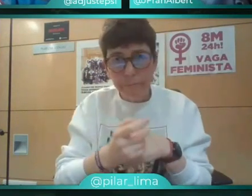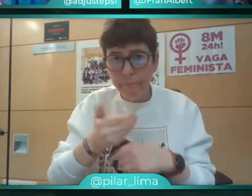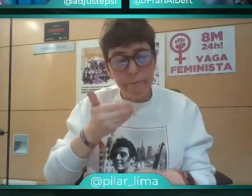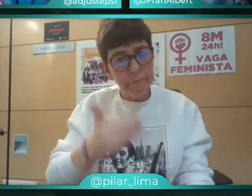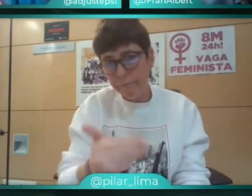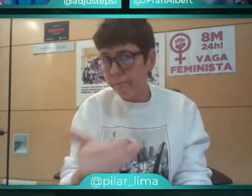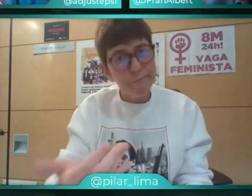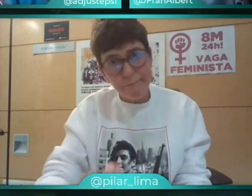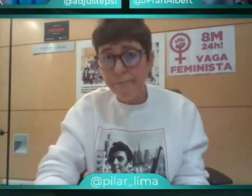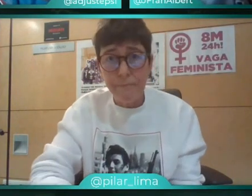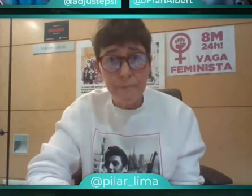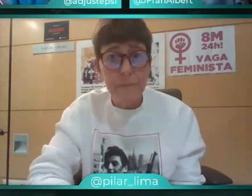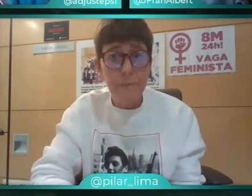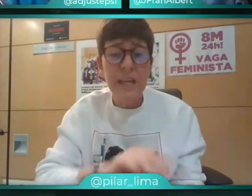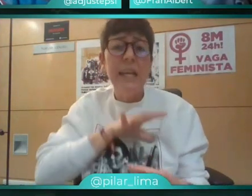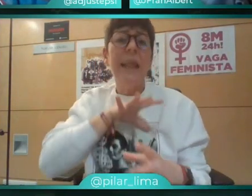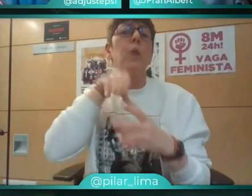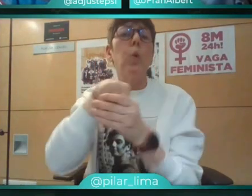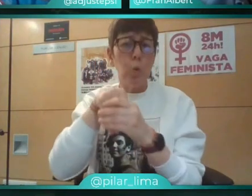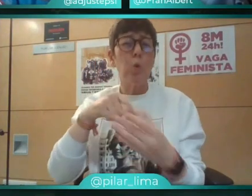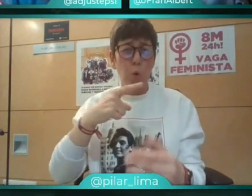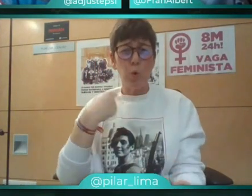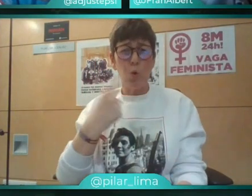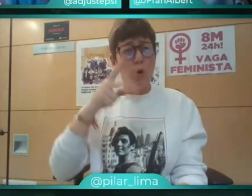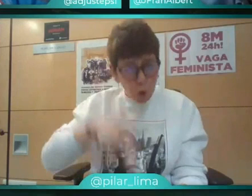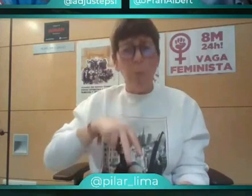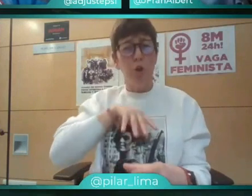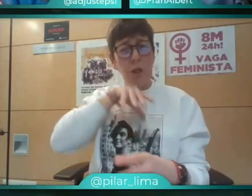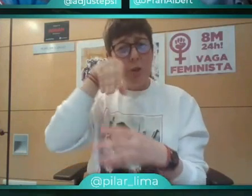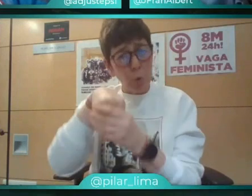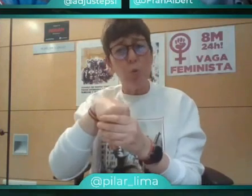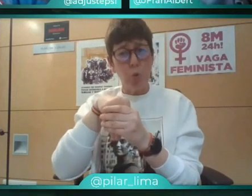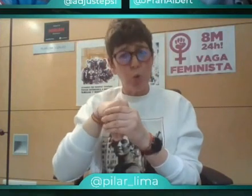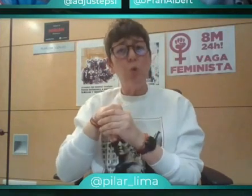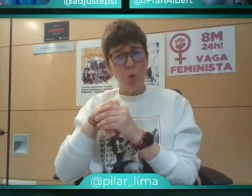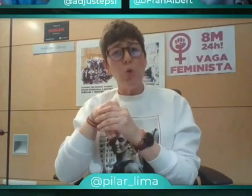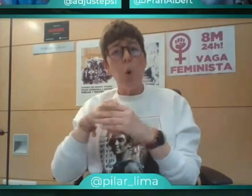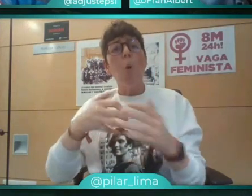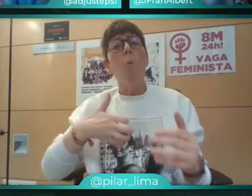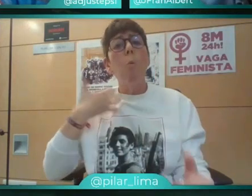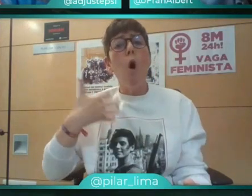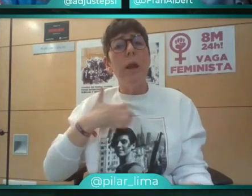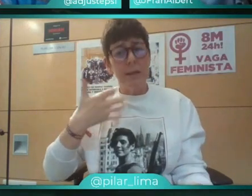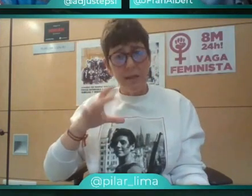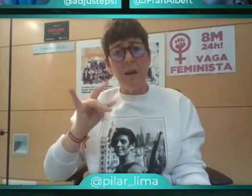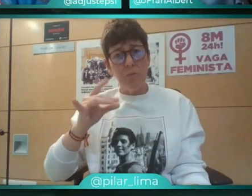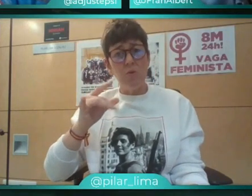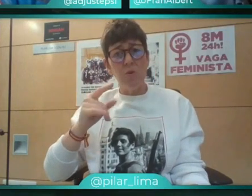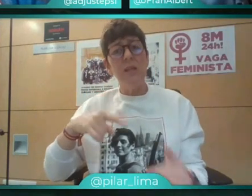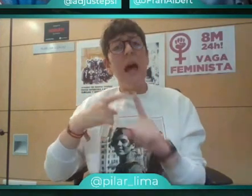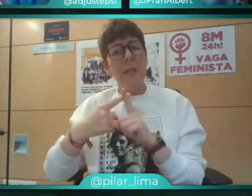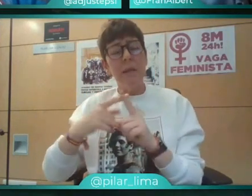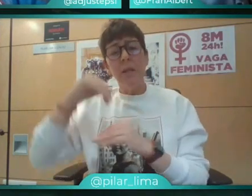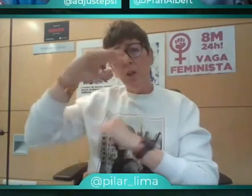actitudes de todo tipo de actitudes de desprecio y nosotros somos considerados como